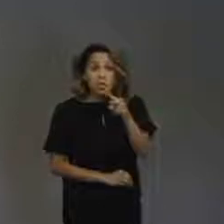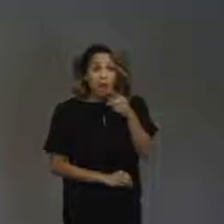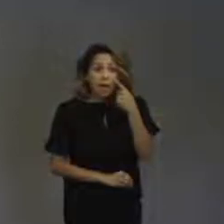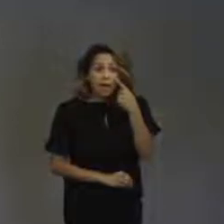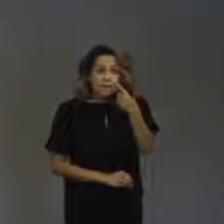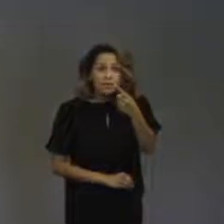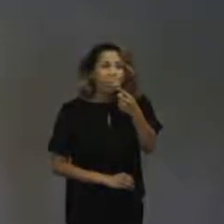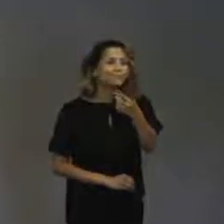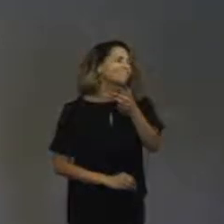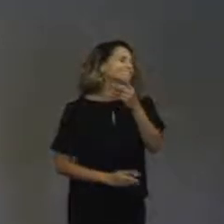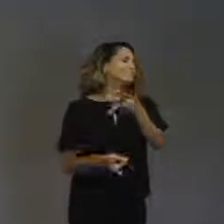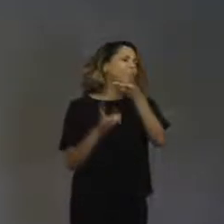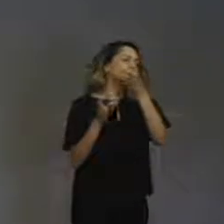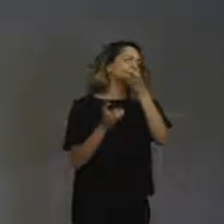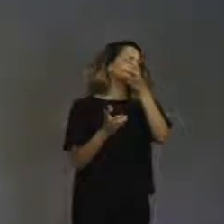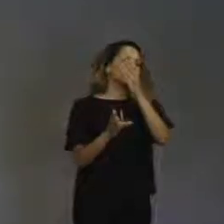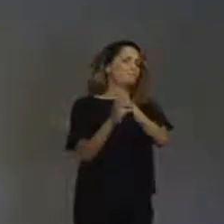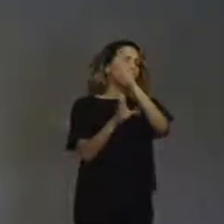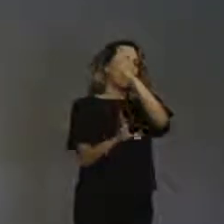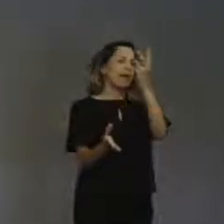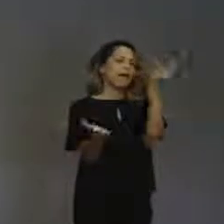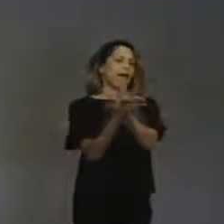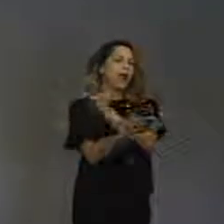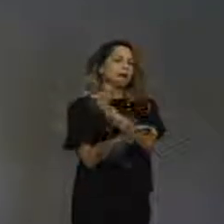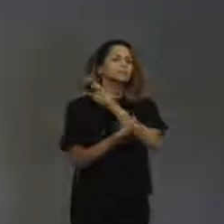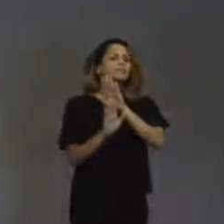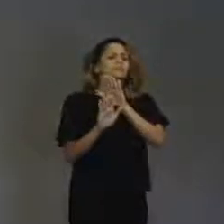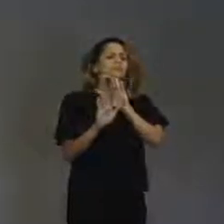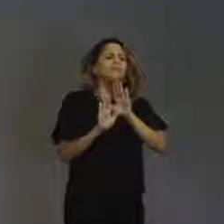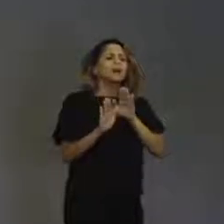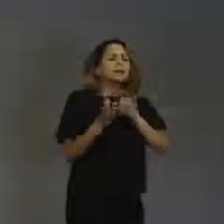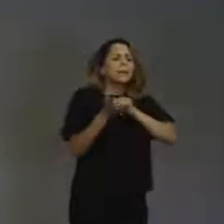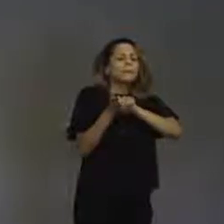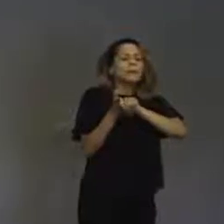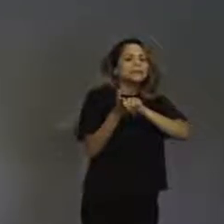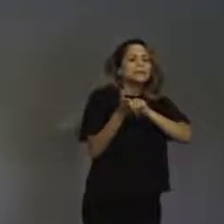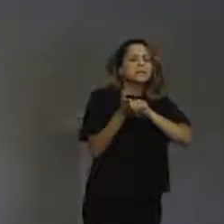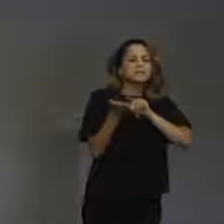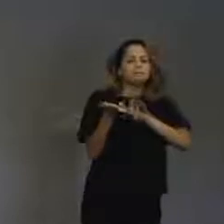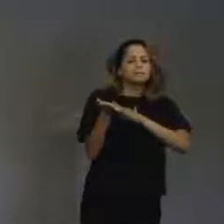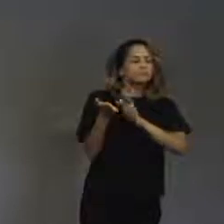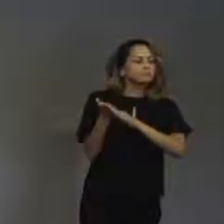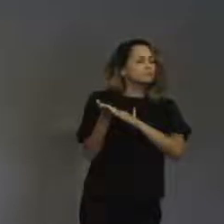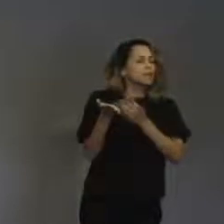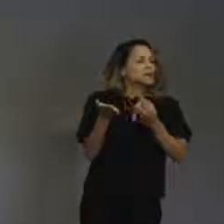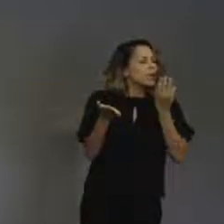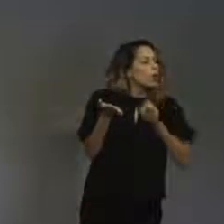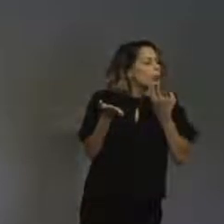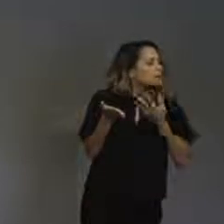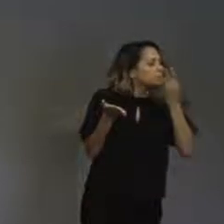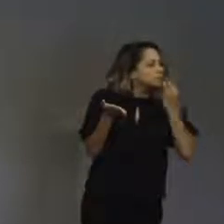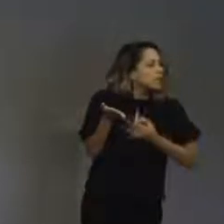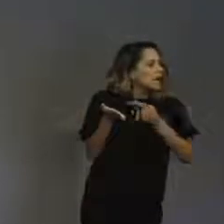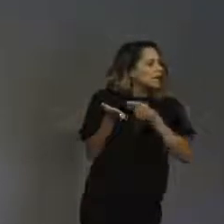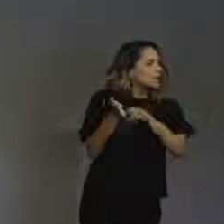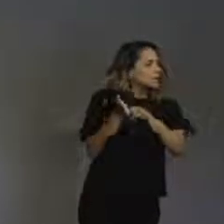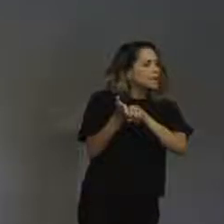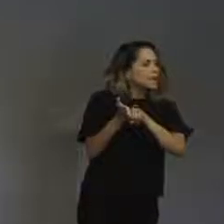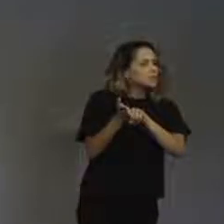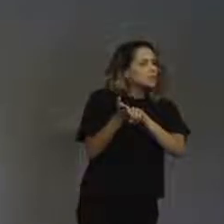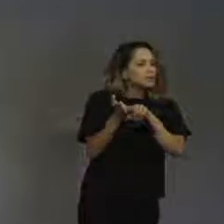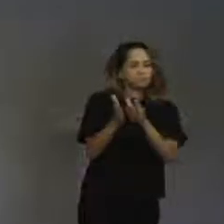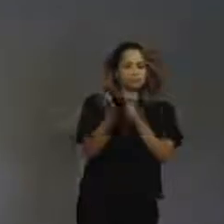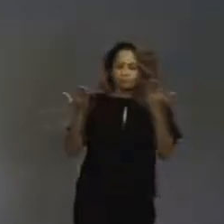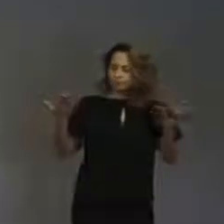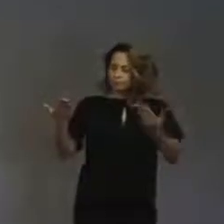Cadê o técnico da SP Trans, ou, perdão, a CET, que abre um mapa e fala, não, o viário aqui tem que ser assim? Não,